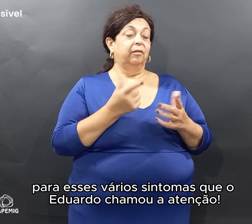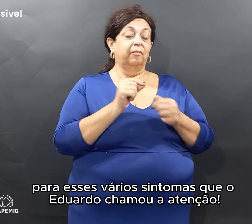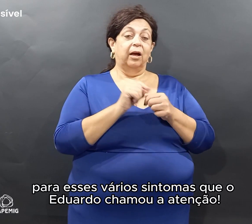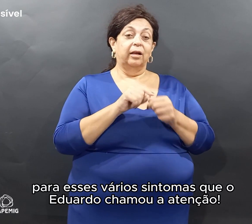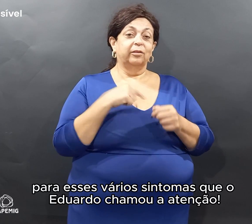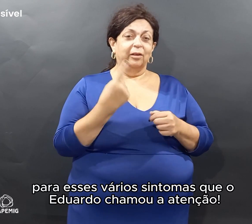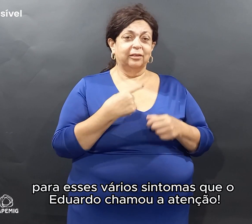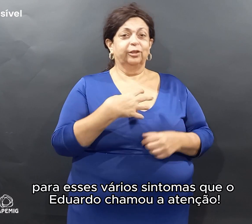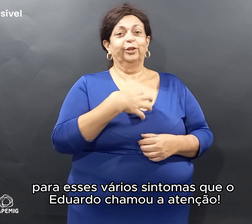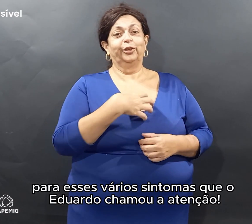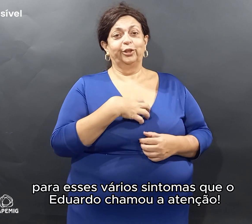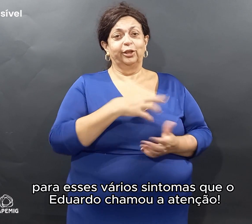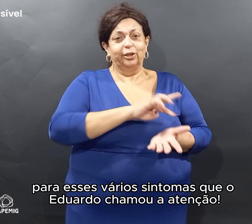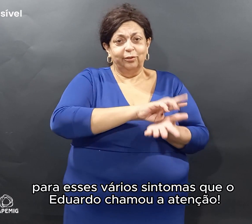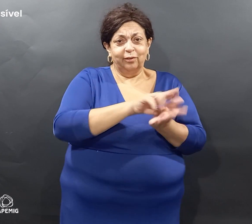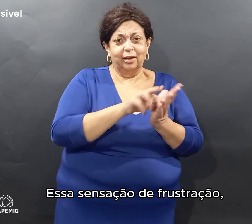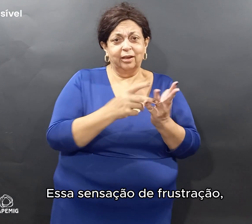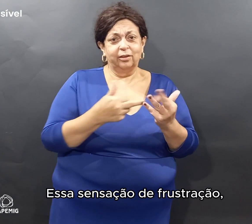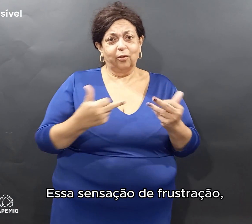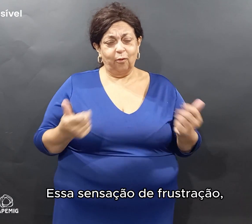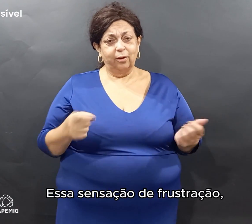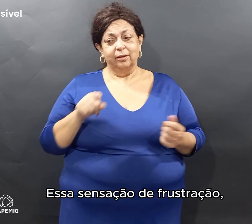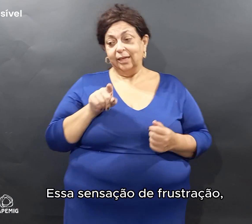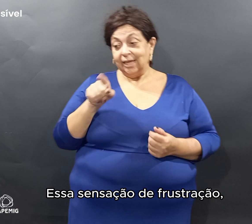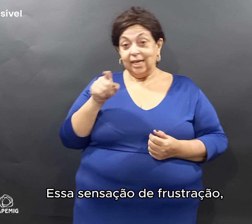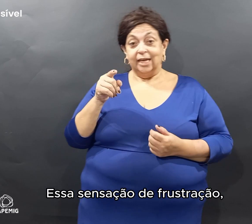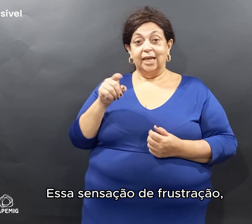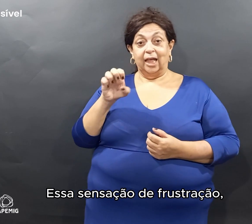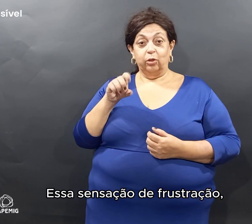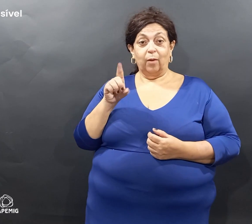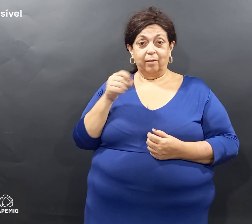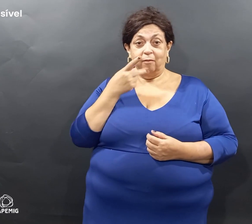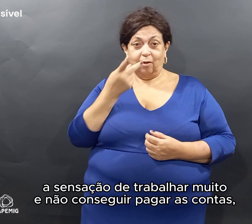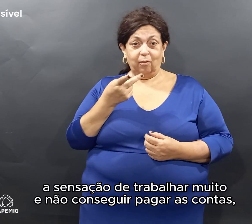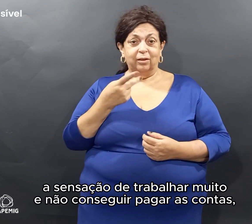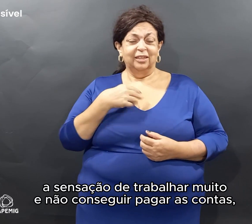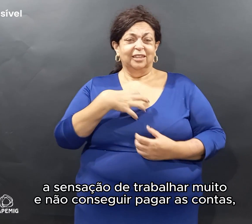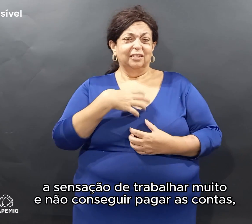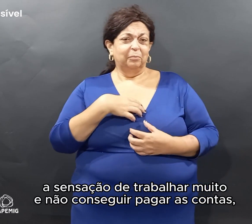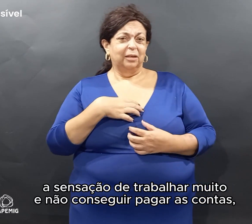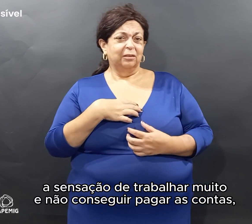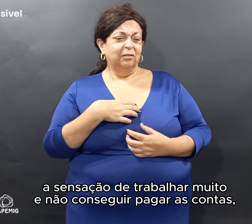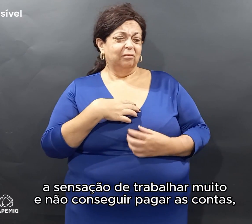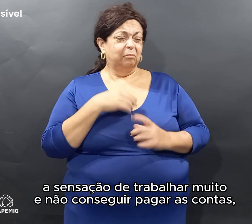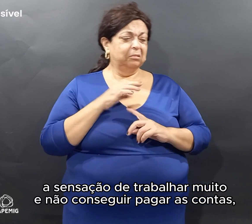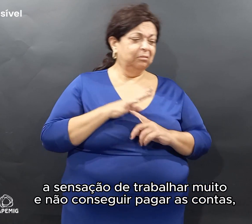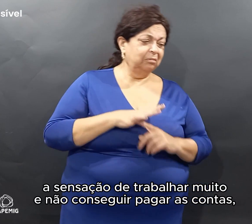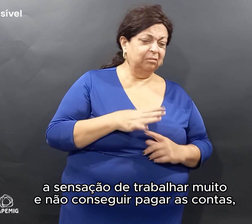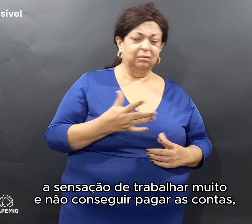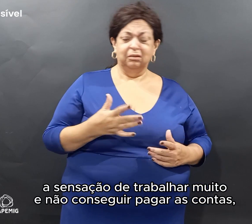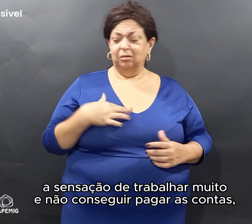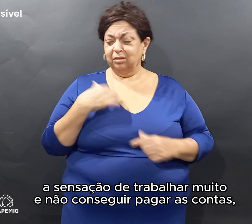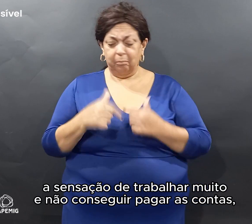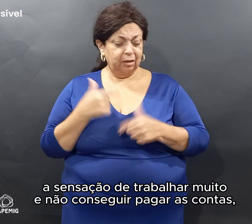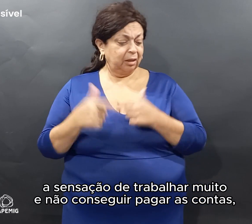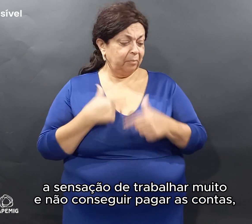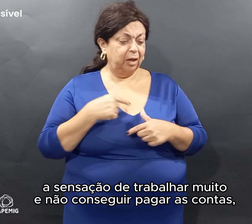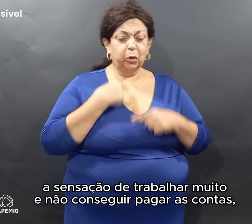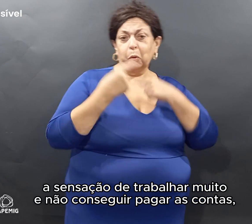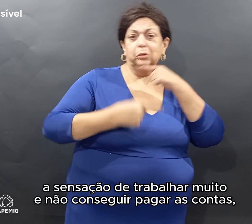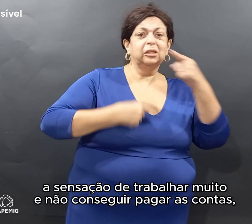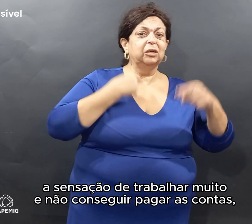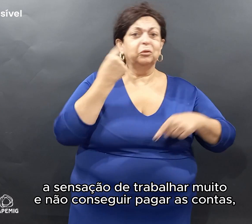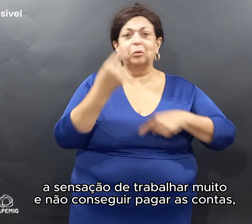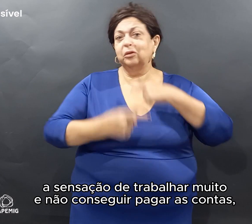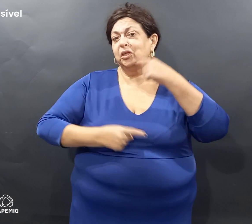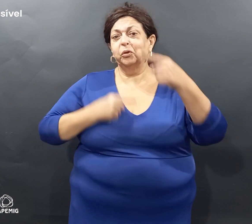vários sintomas que o Eduardo chamou a atenção. Essa sensação de frustração, a sensação de trabalhar muito e não conseguir